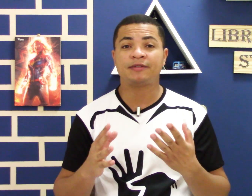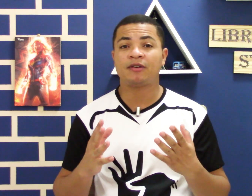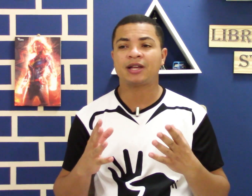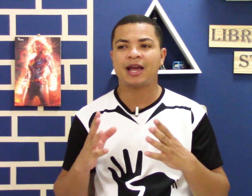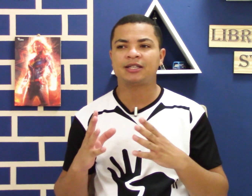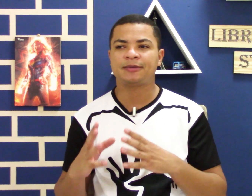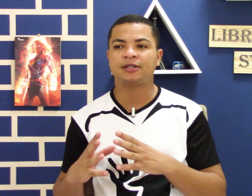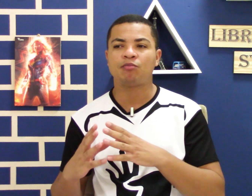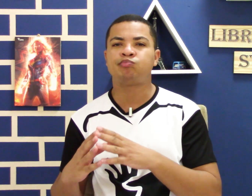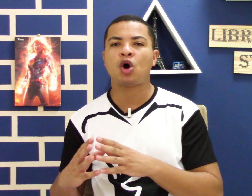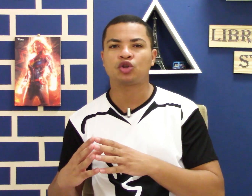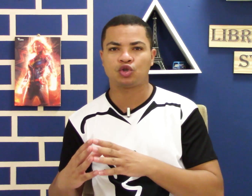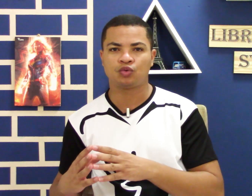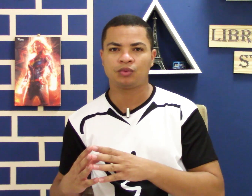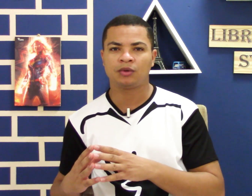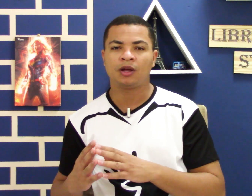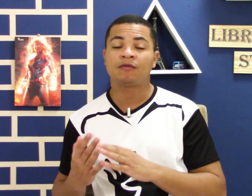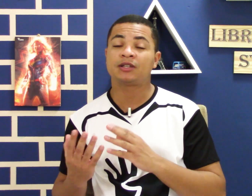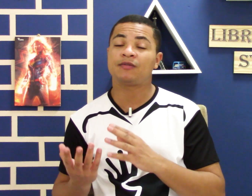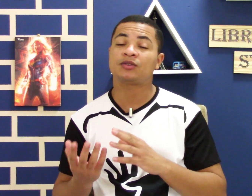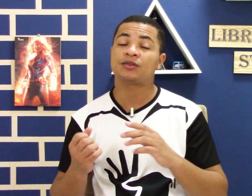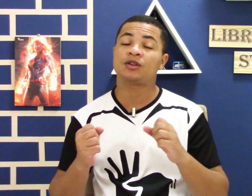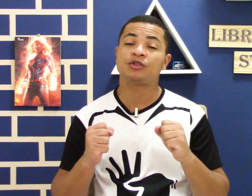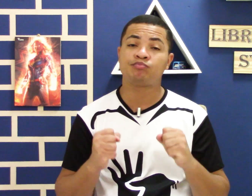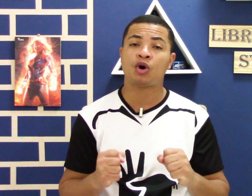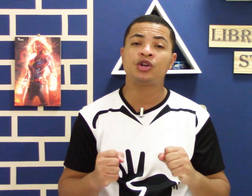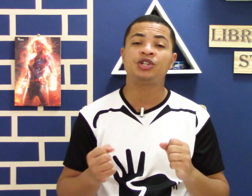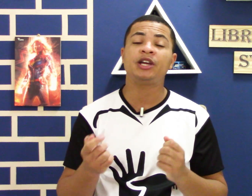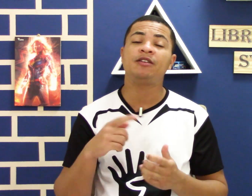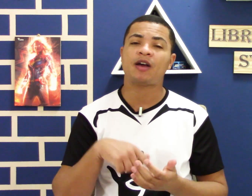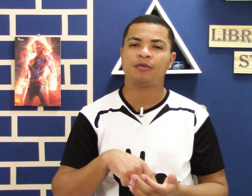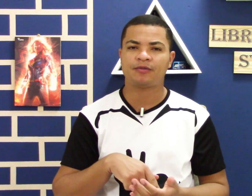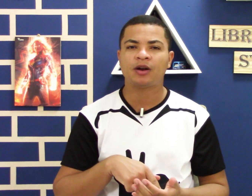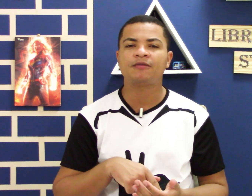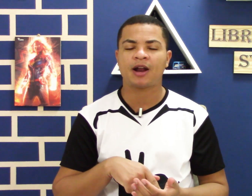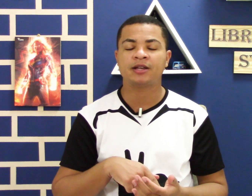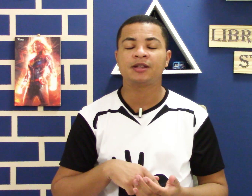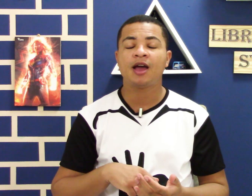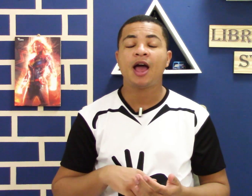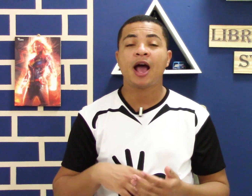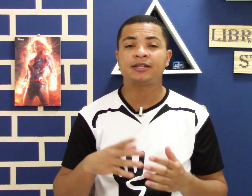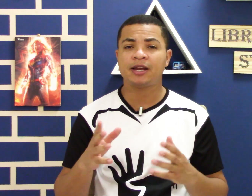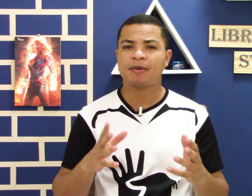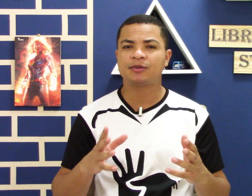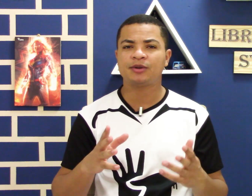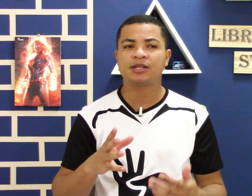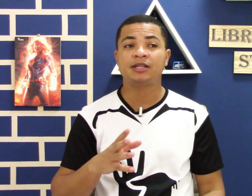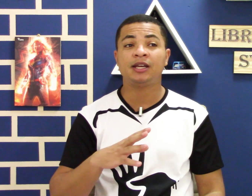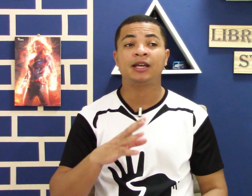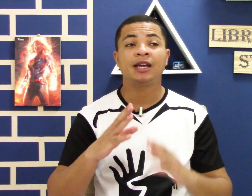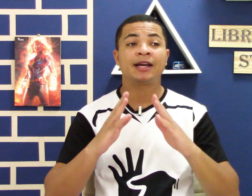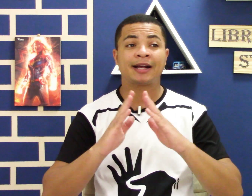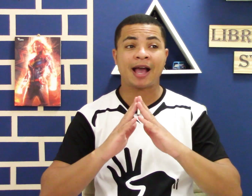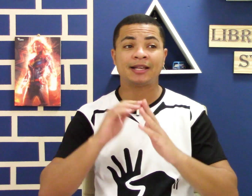usar essa expressão posso, você vai usar o sinal de pode e ele vai para o final da frase. Aí seria mais ou menos assim: